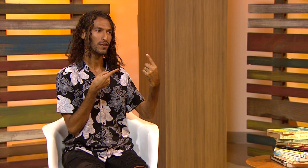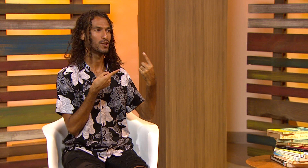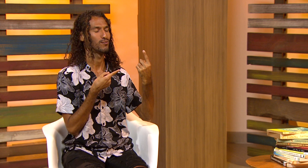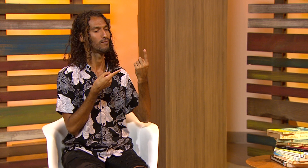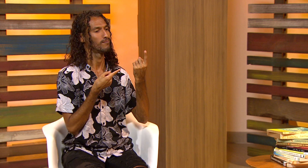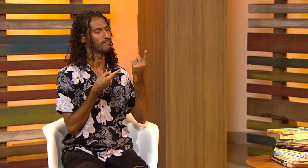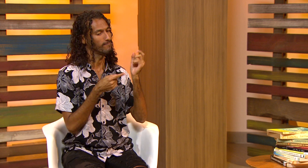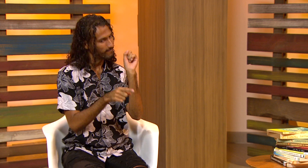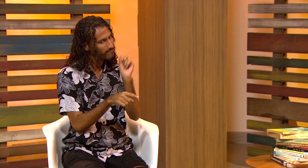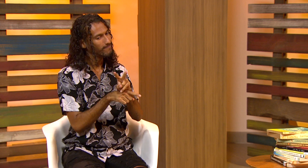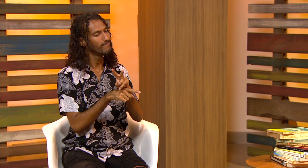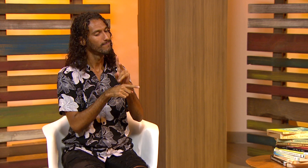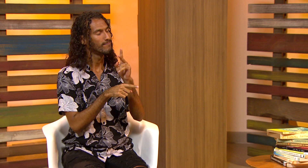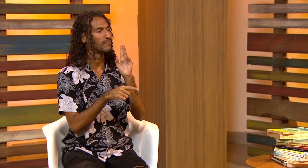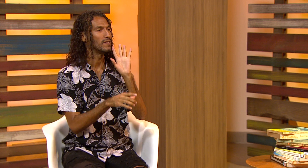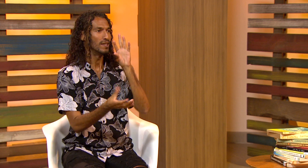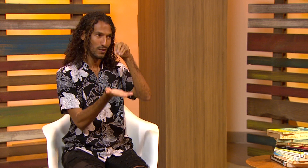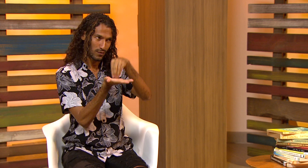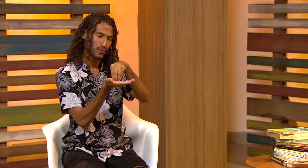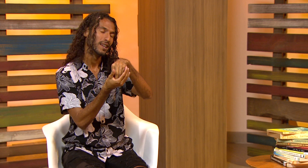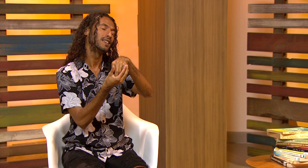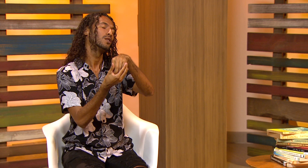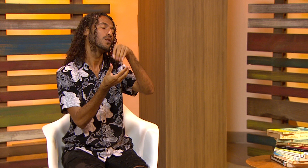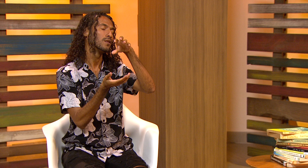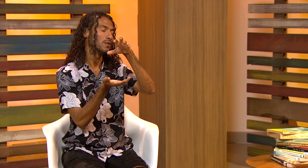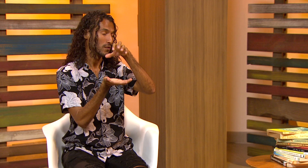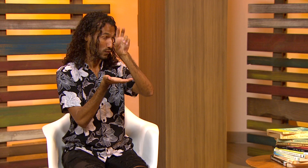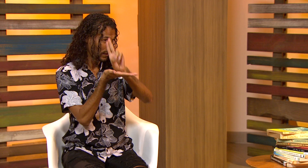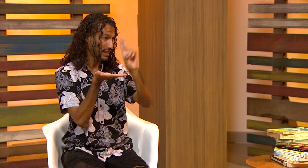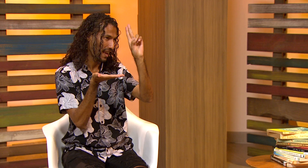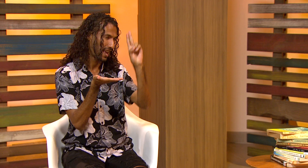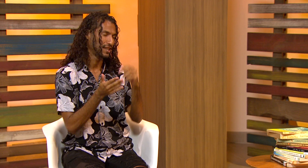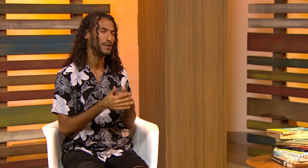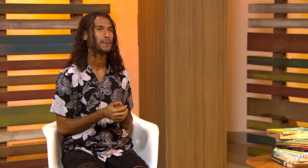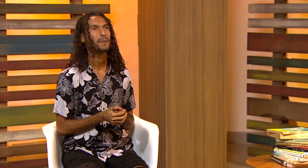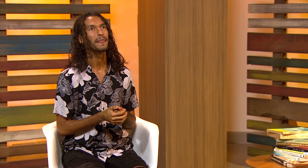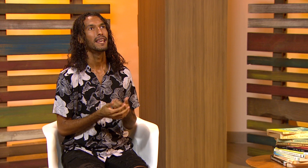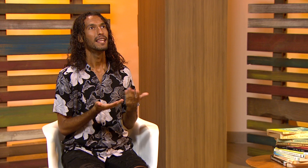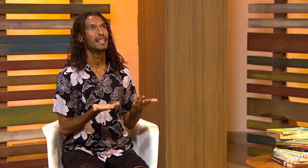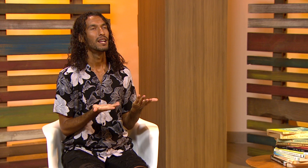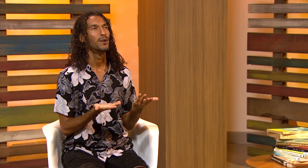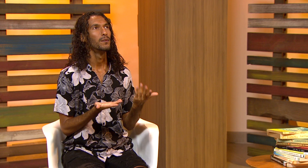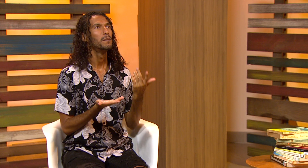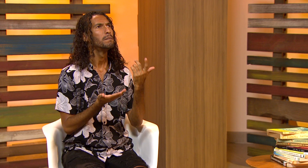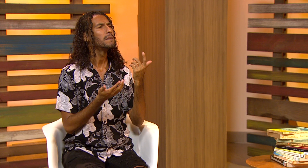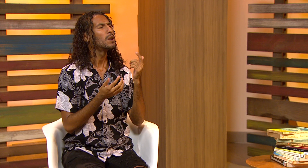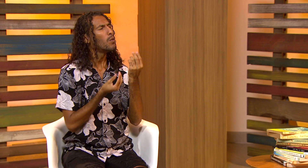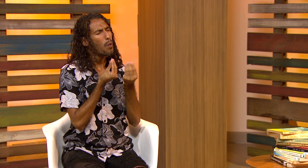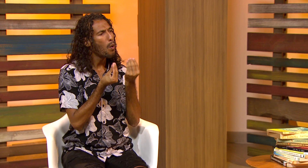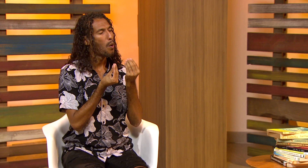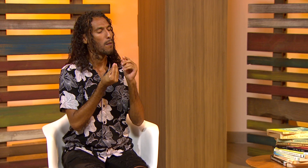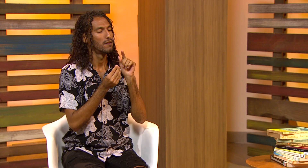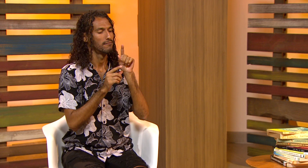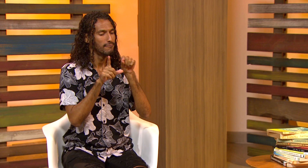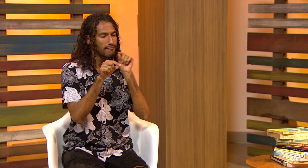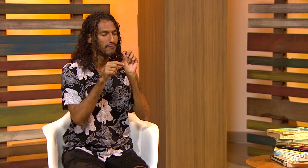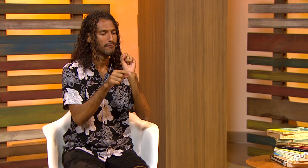sentido, mudar de curso para medicina através do Enem em Libras, obtendo uma boa nota e por meio disso escolher em